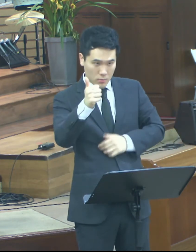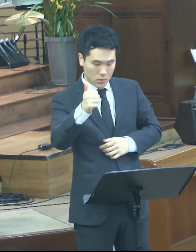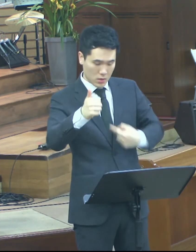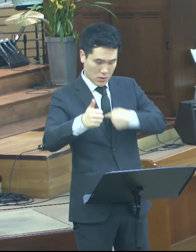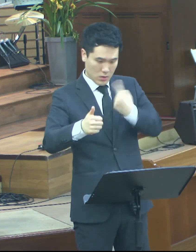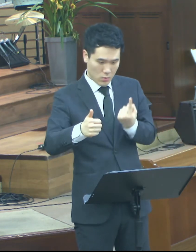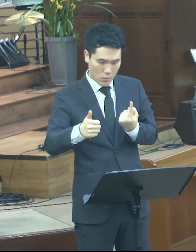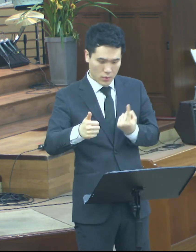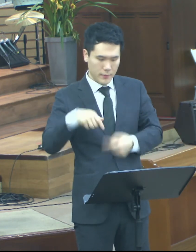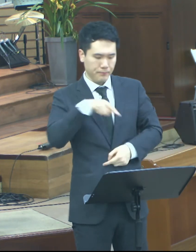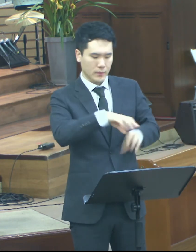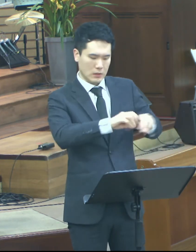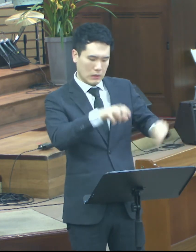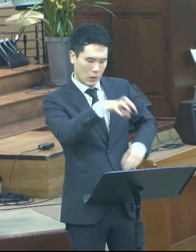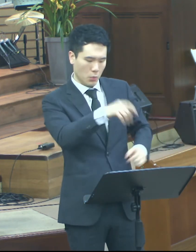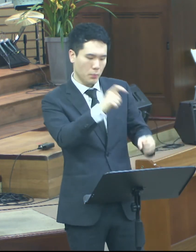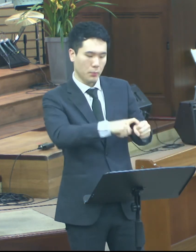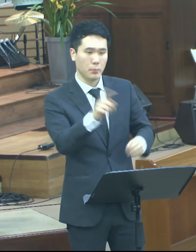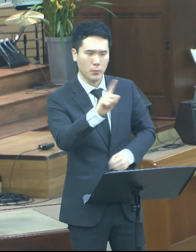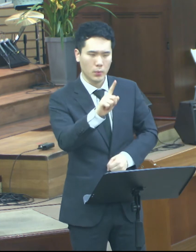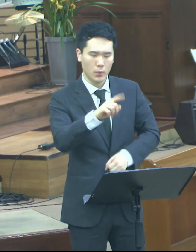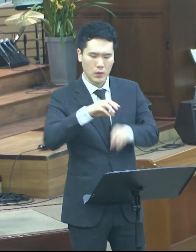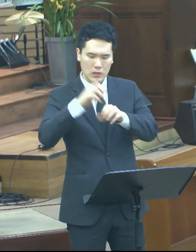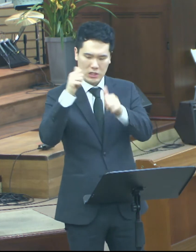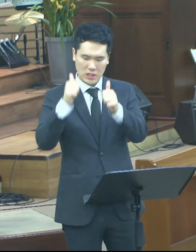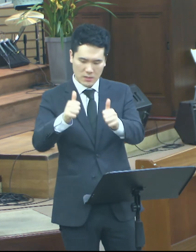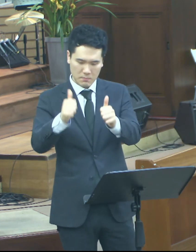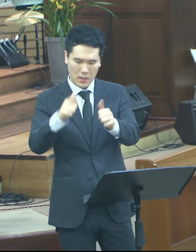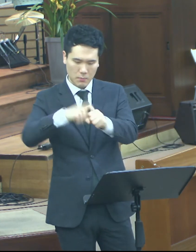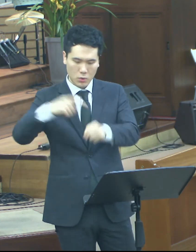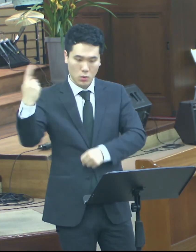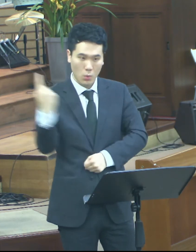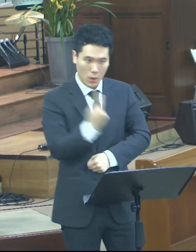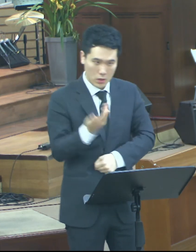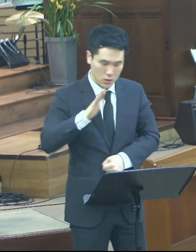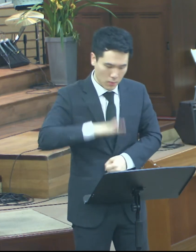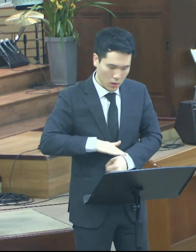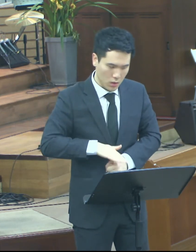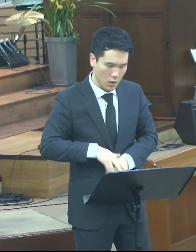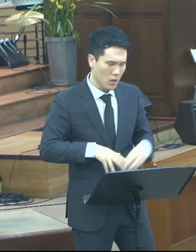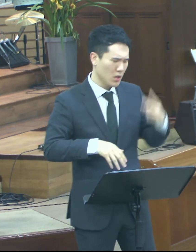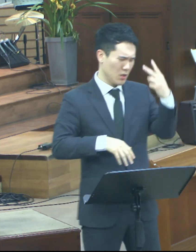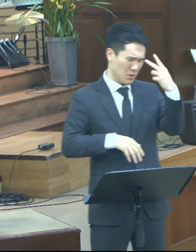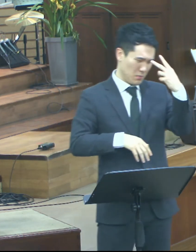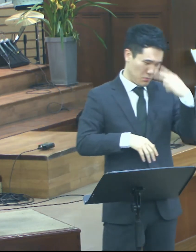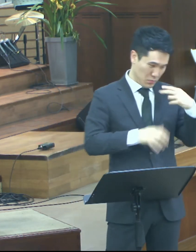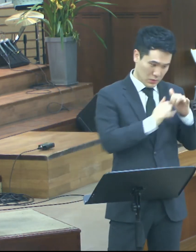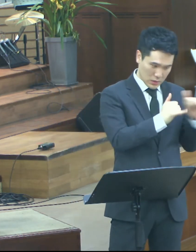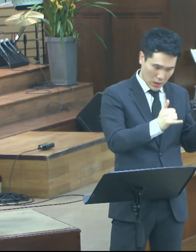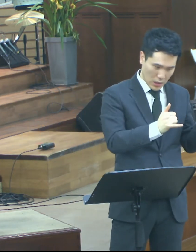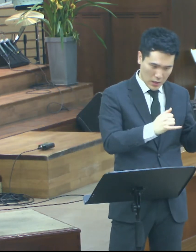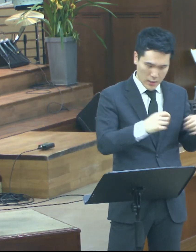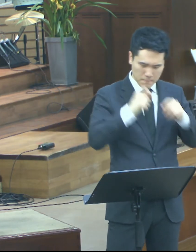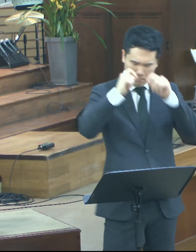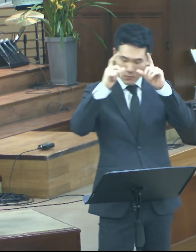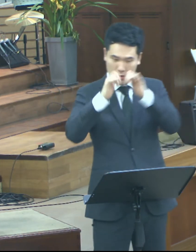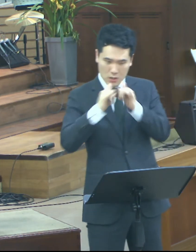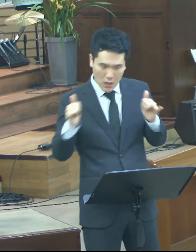심판하러 세상에 왔지만 보는 자들은 보게 하고 보지 못하는 자들은 보는 자들은 맹인이 되게 하려